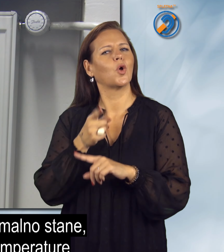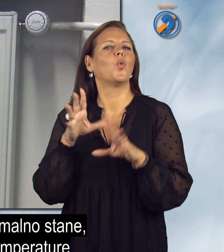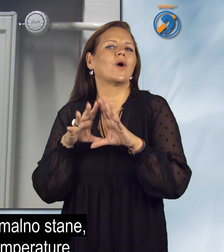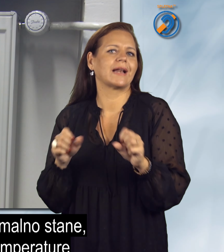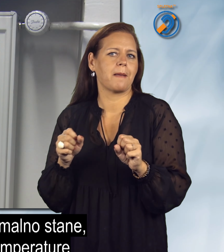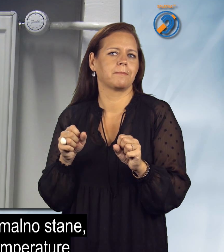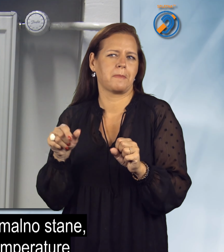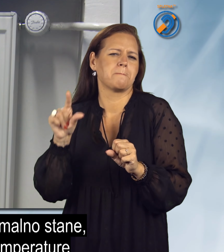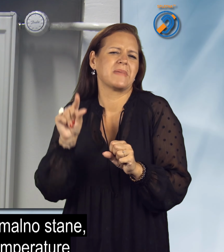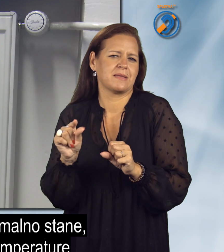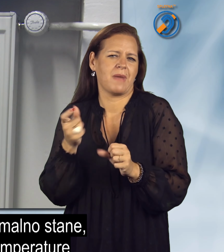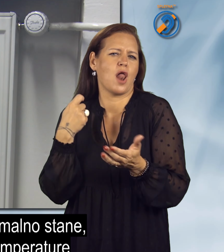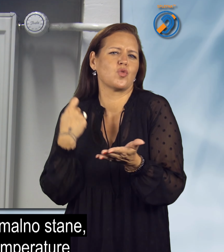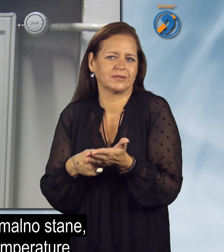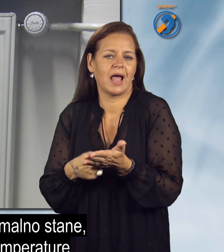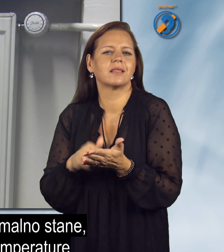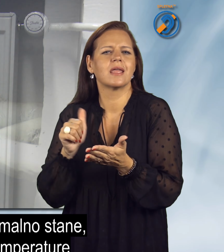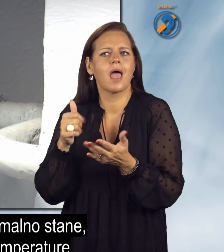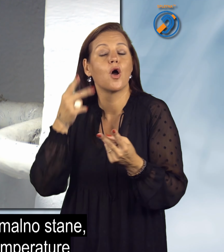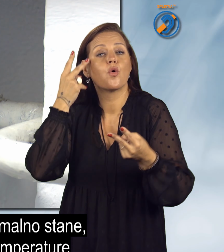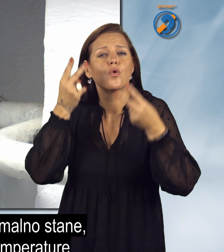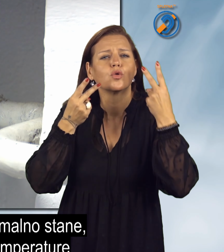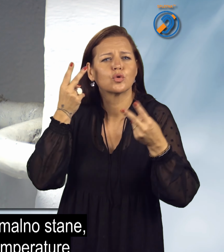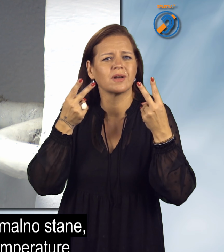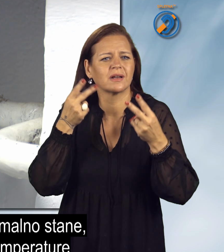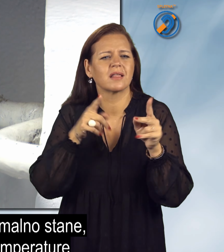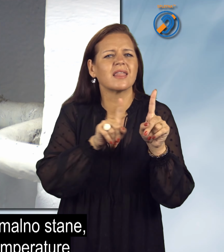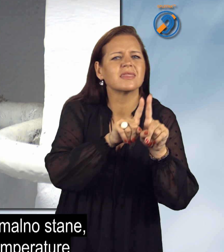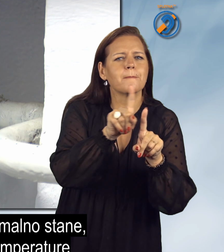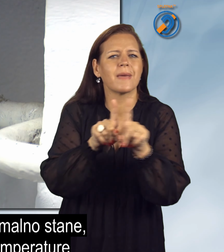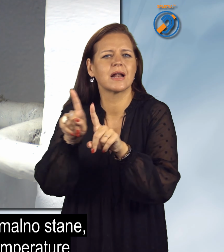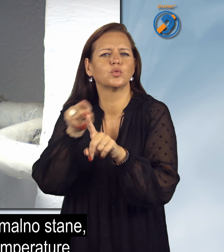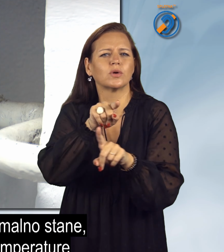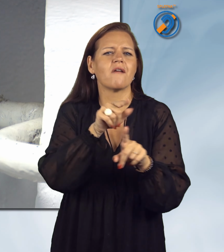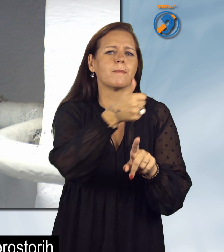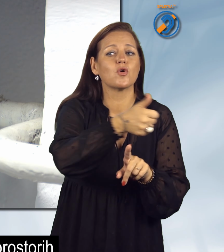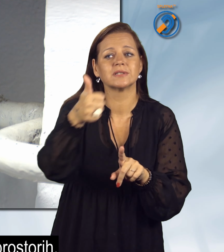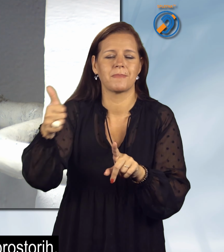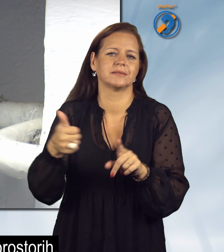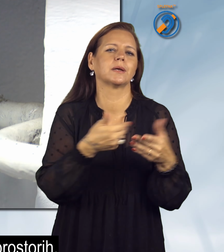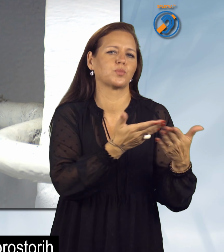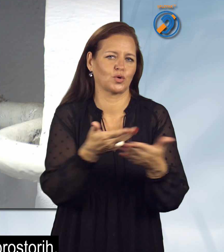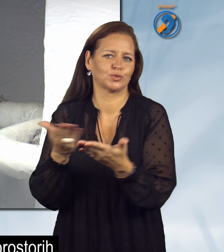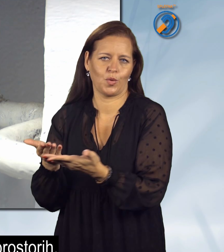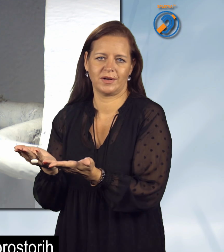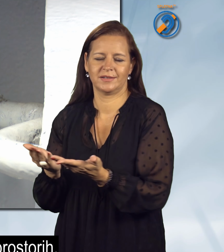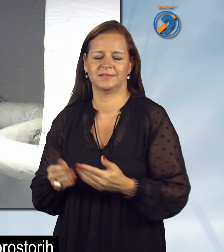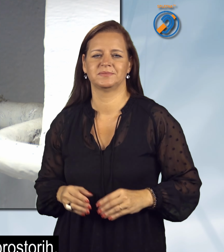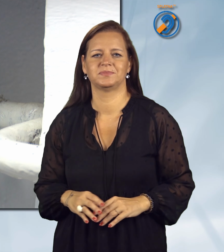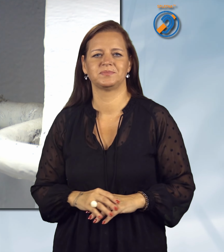Drugi ukrep, ki minimalno stane, je kontroliranje temperature v posameznih prostorih.